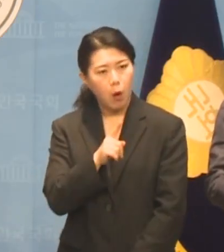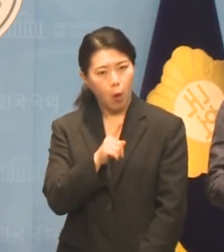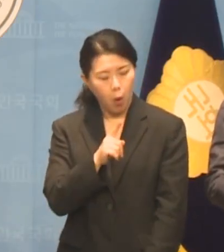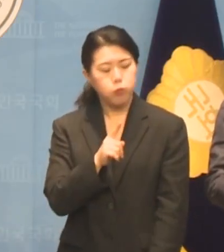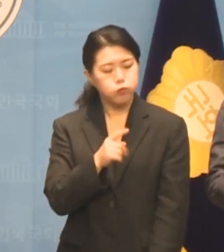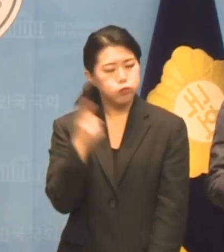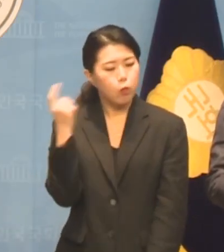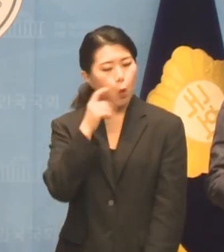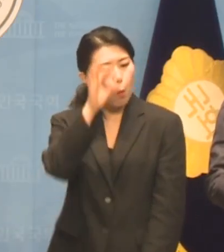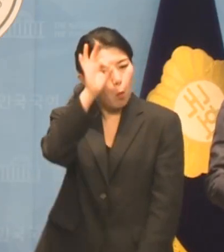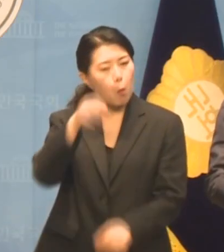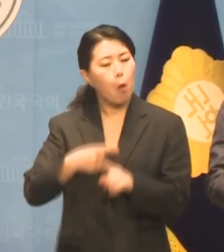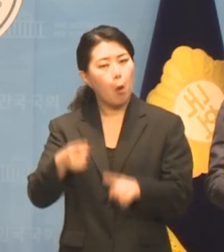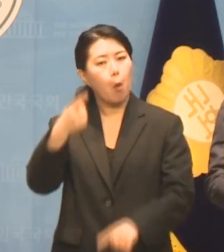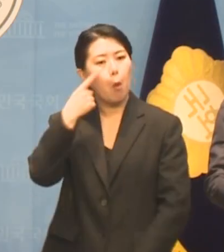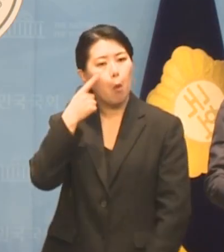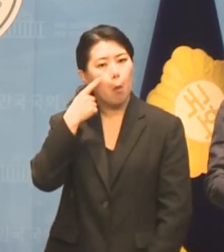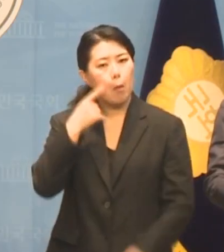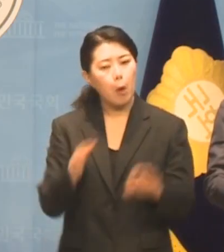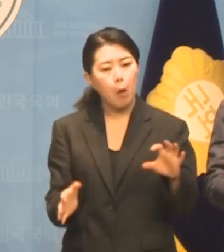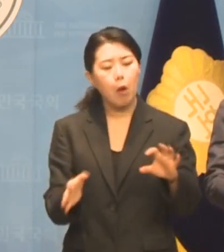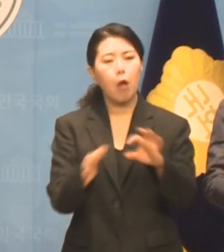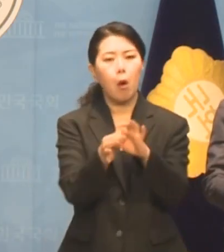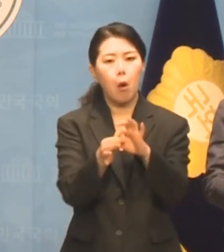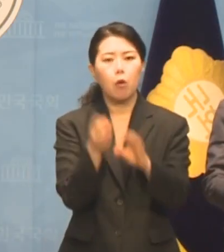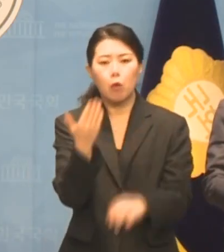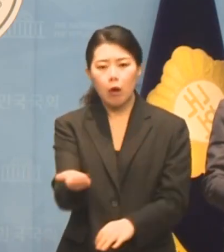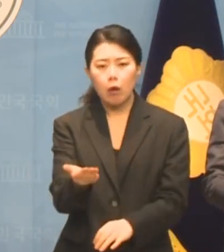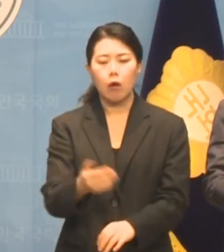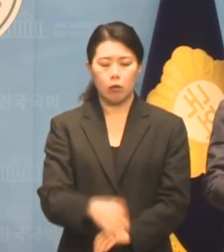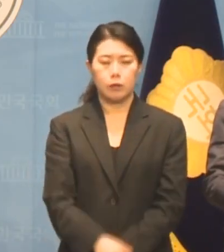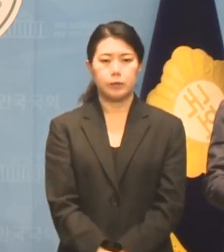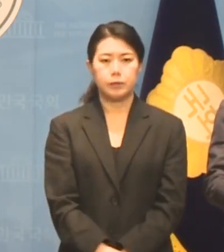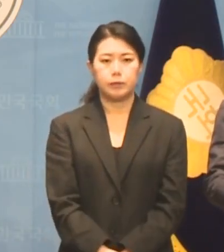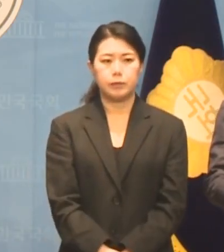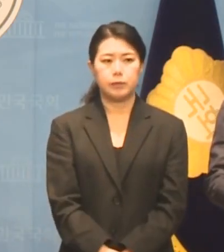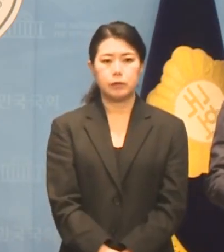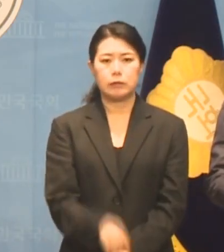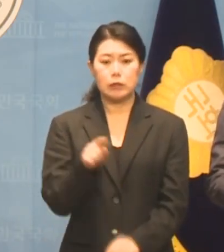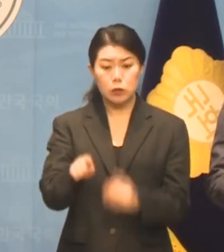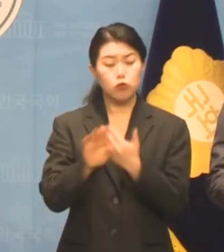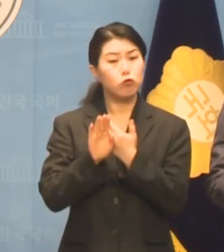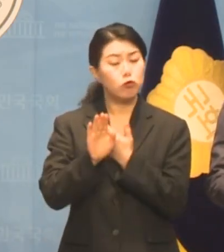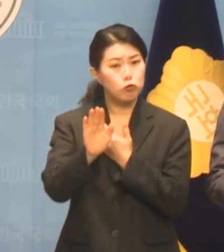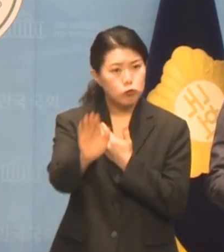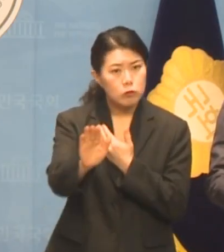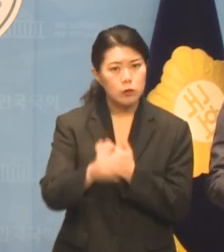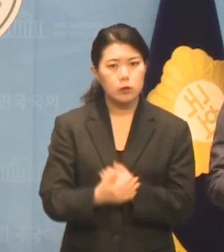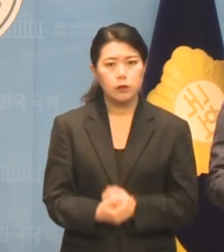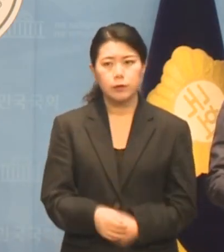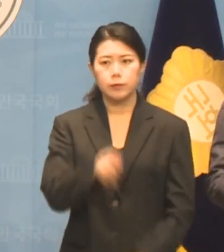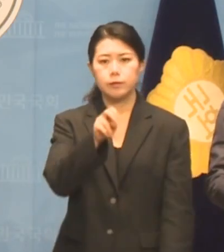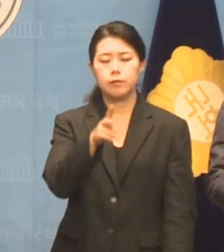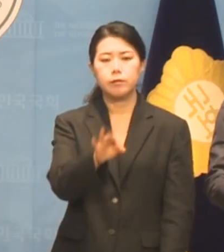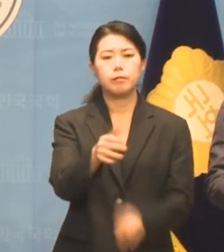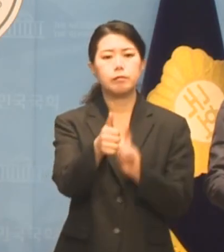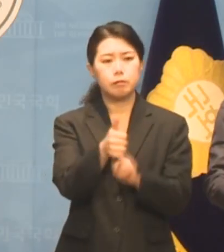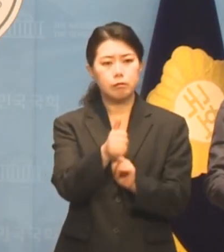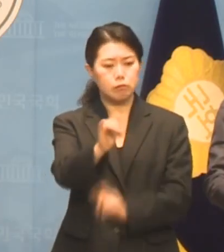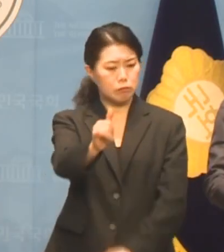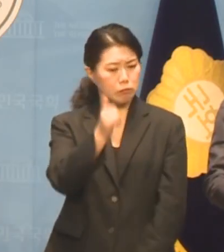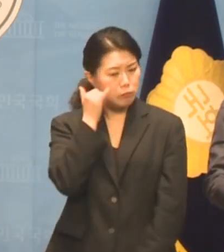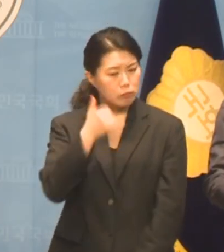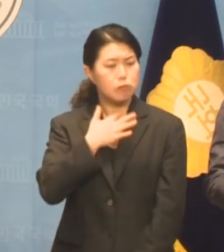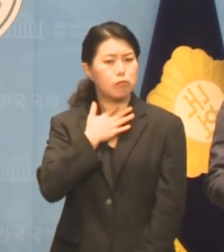들어보고 판단해보라며 넘겨준 것이 마지막이었다. 그 이후에 명태균 씨와 연락한